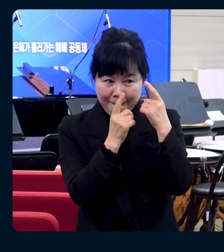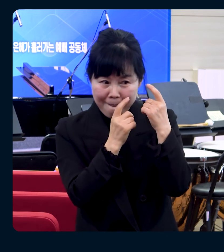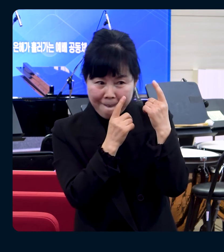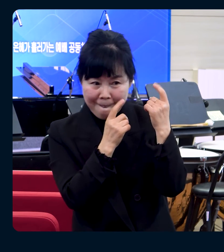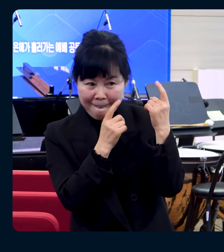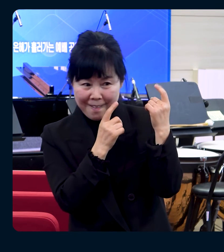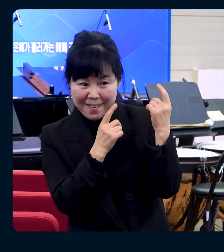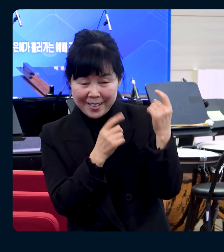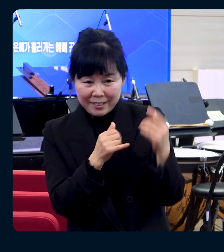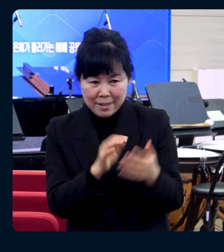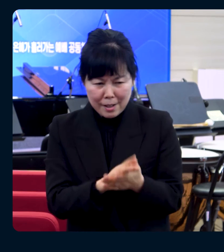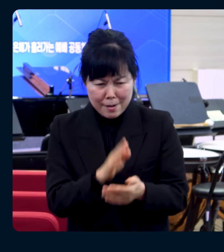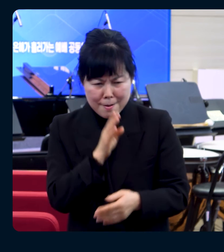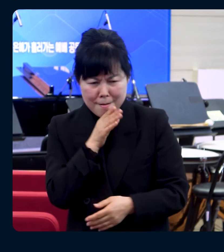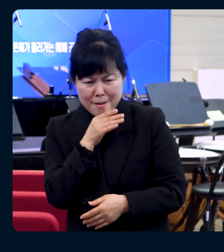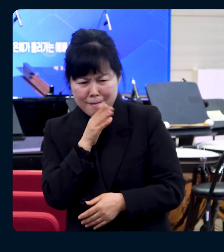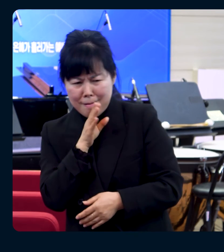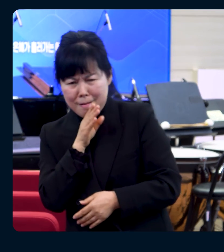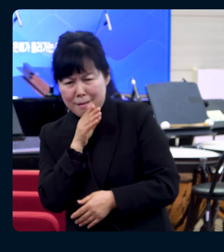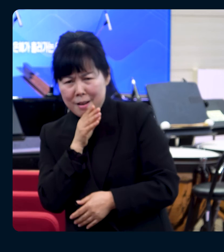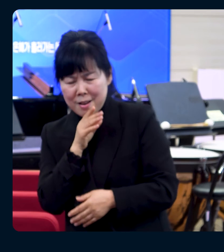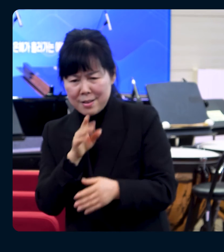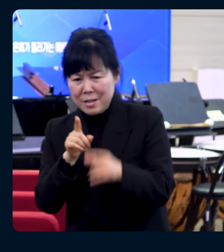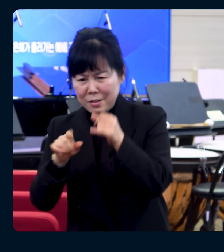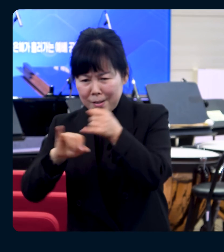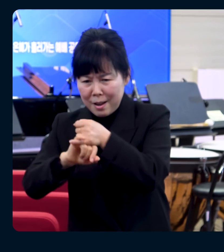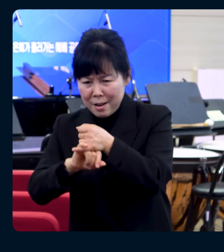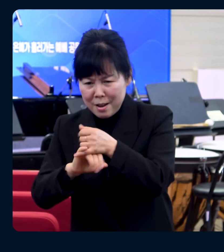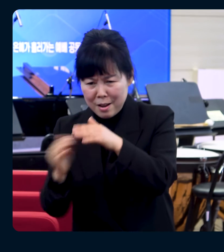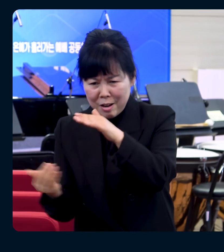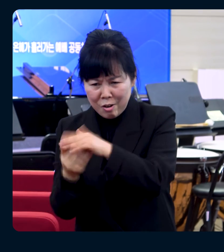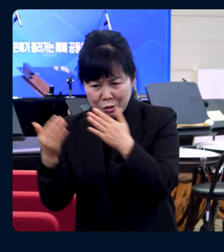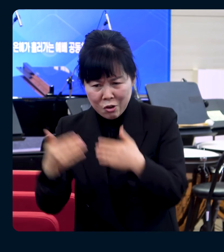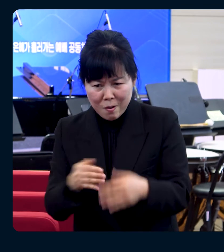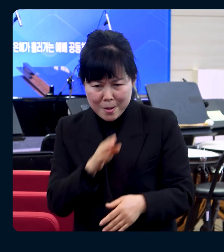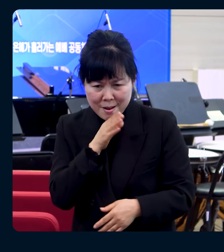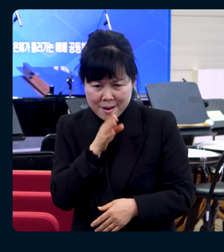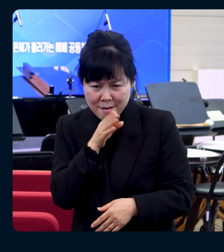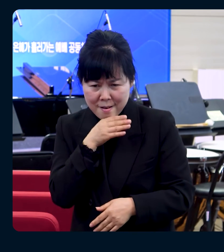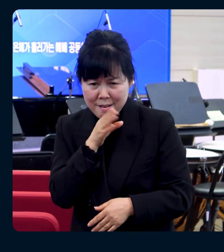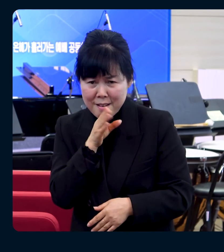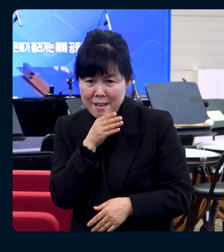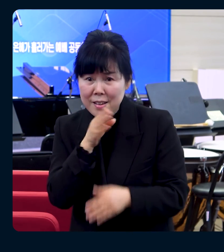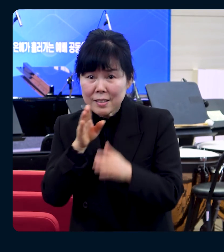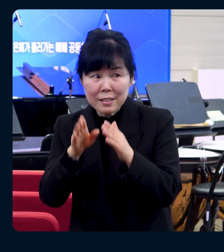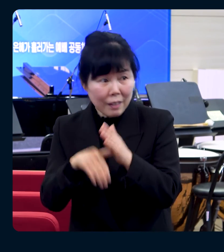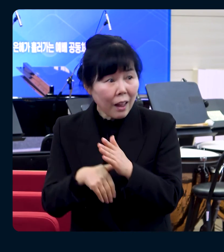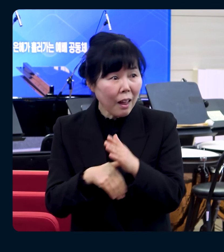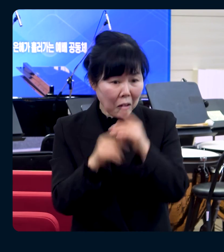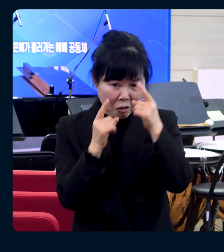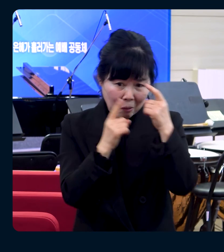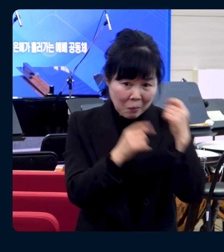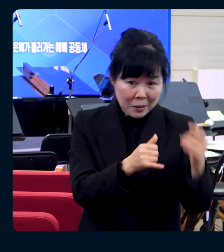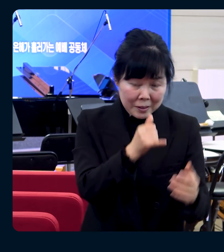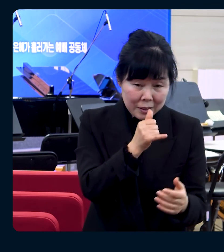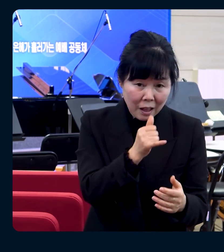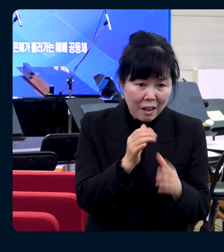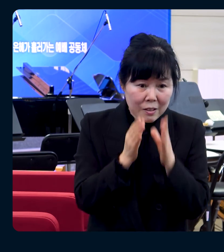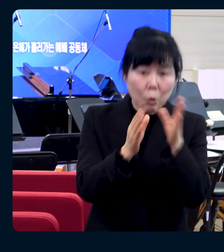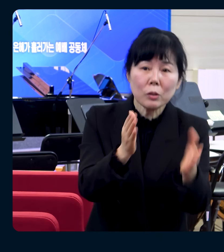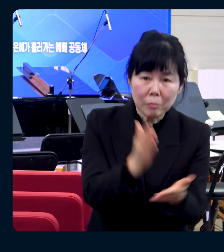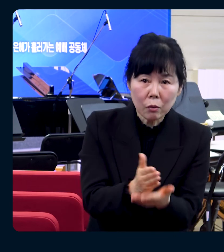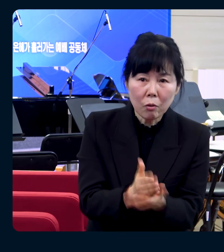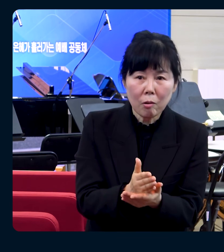유혹이 다 들어오고 의심이 들어오고 뭔가 하고 막 가만히 있으면 안 될 것 같고 어떤 다른 길이 보이고,